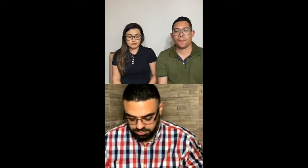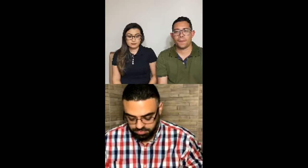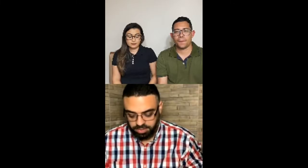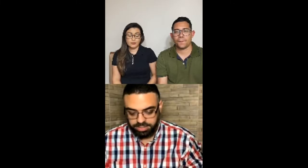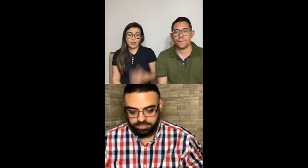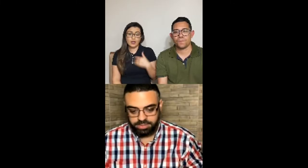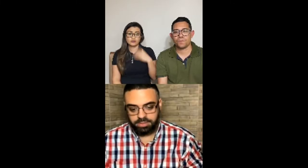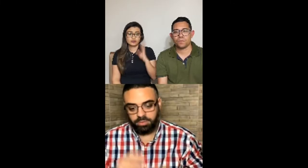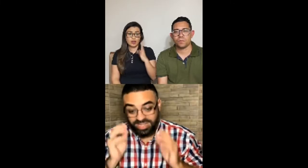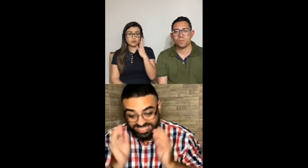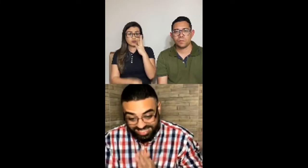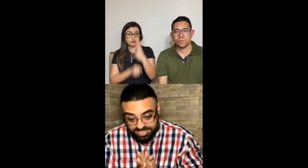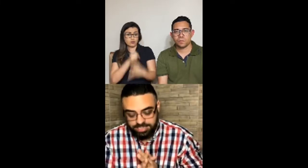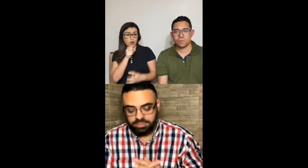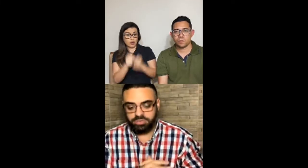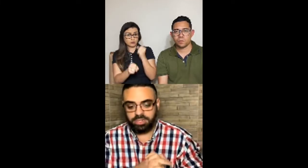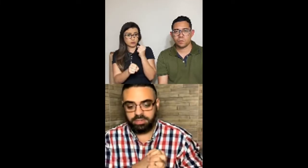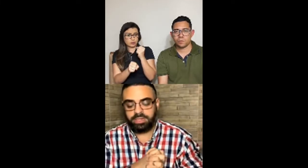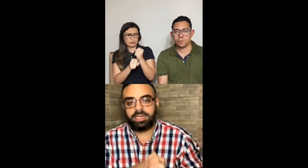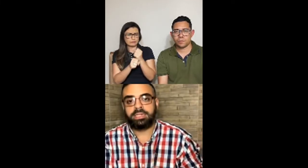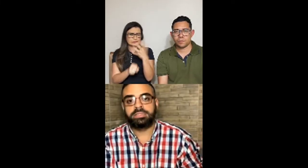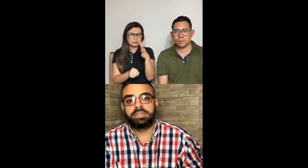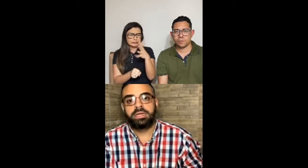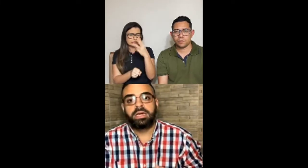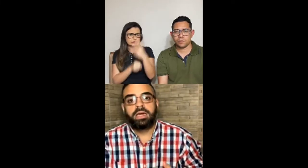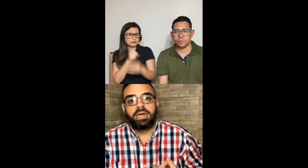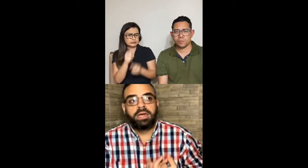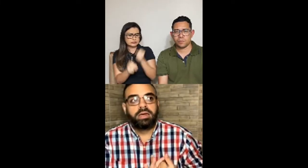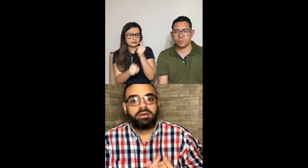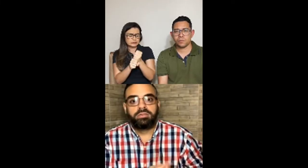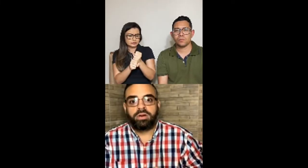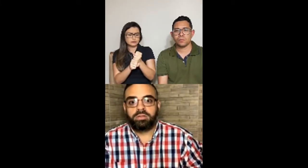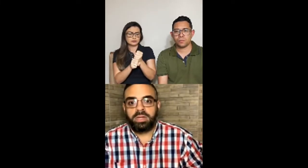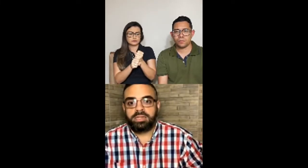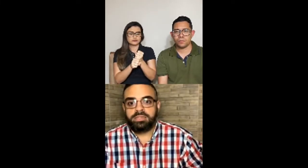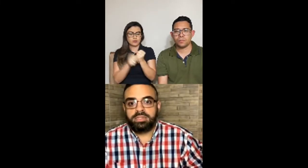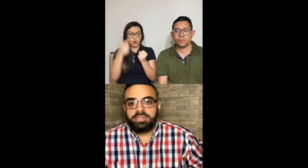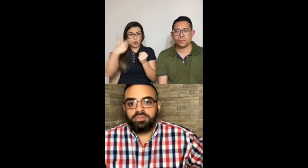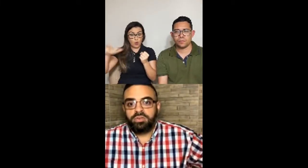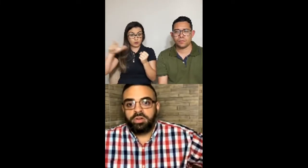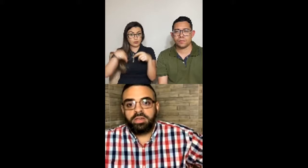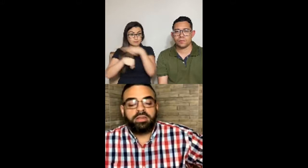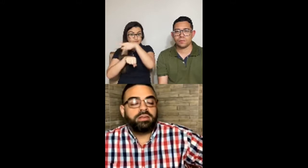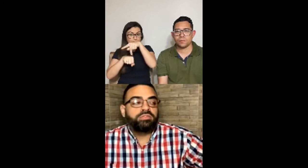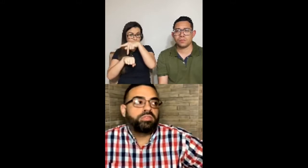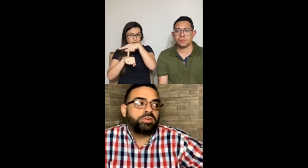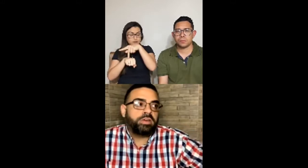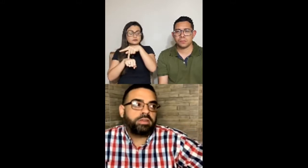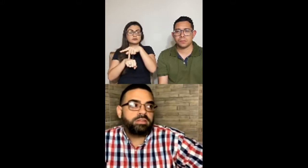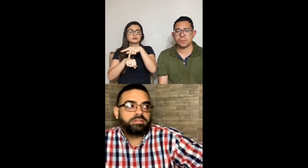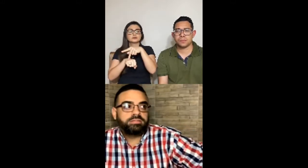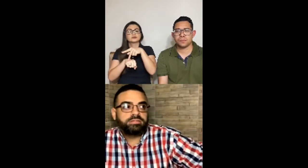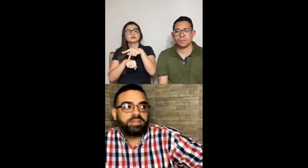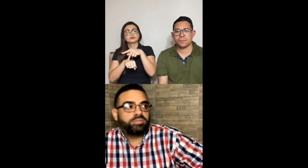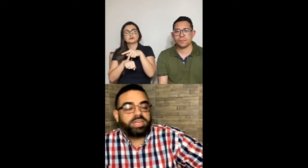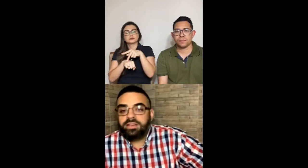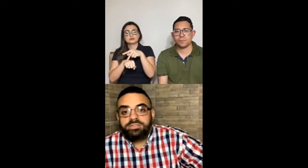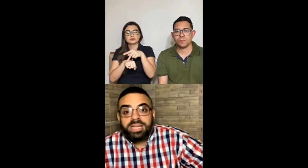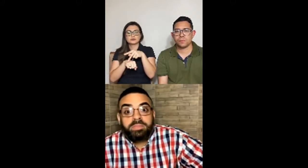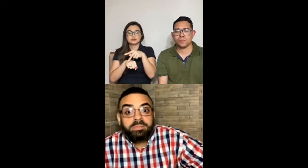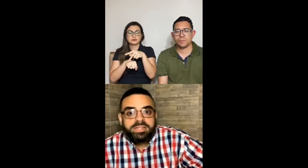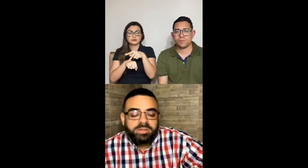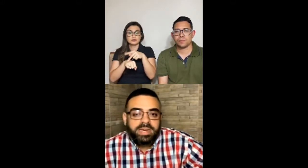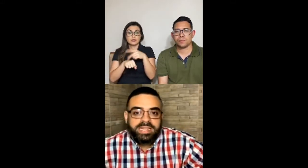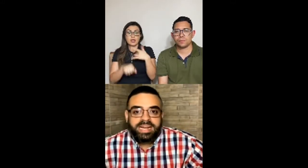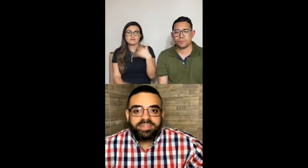já estou assim, passei por esses quase 4 anos fora, né? Quase 3 anos fora, na verdade.